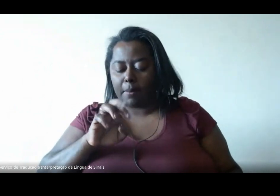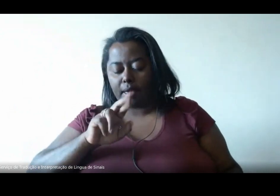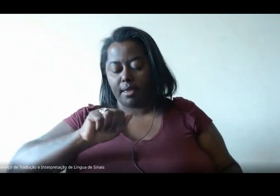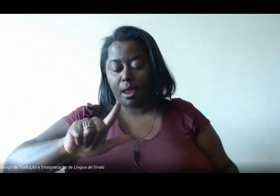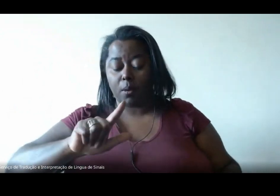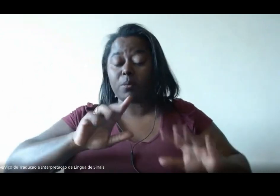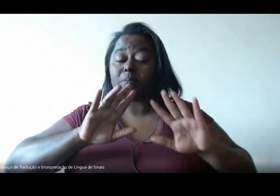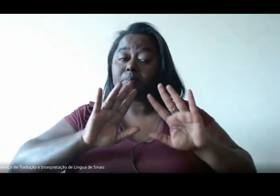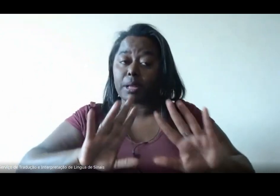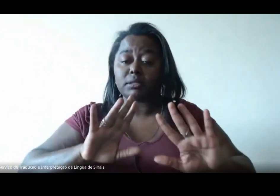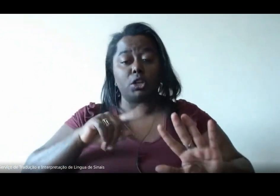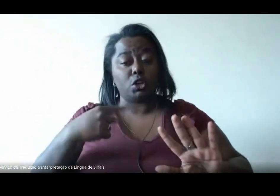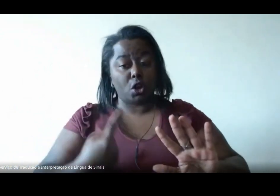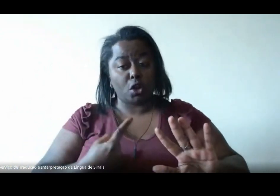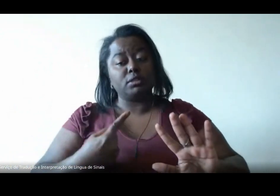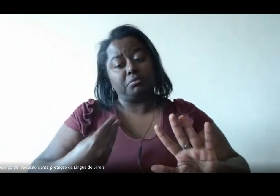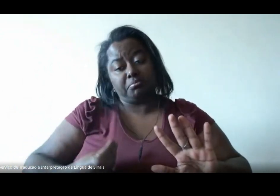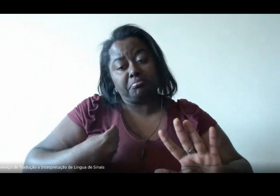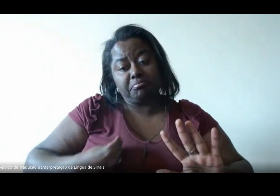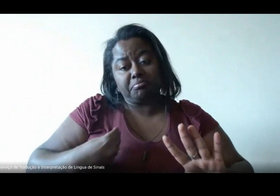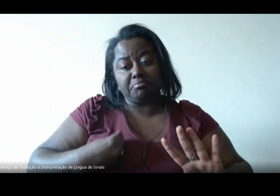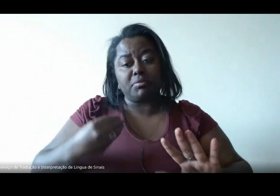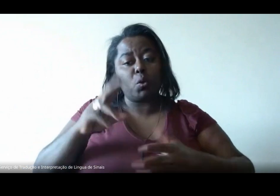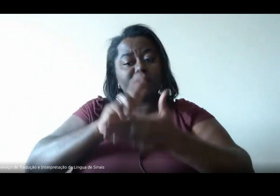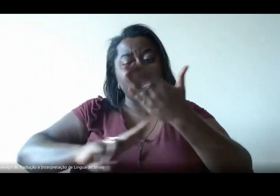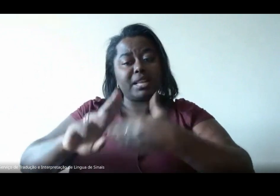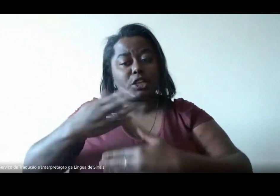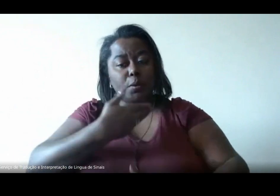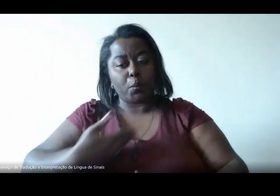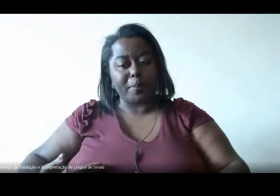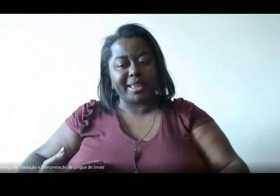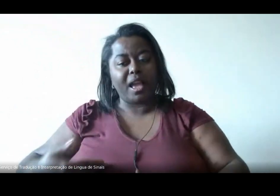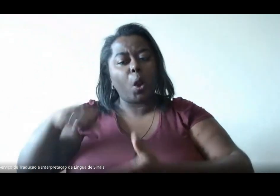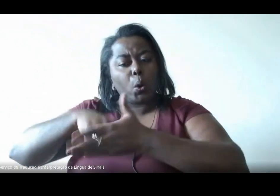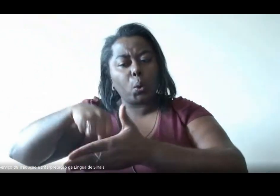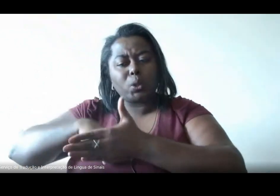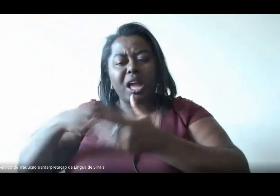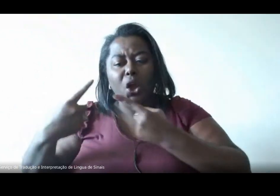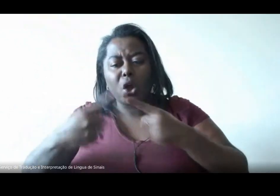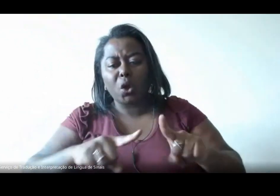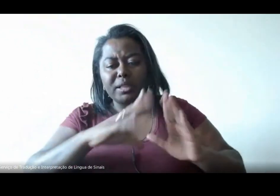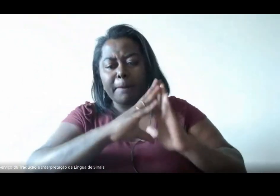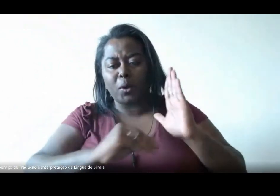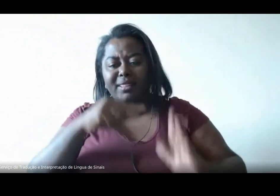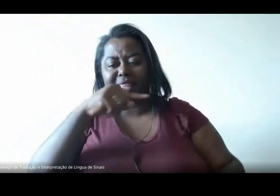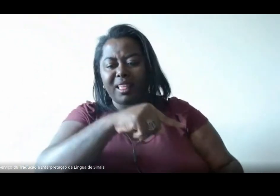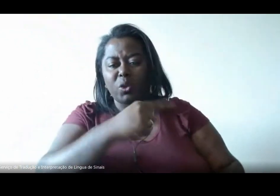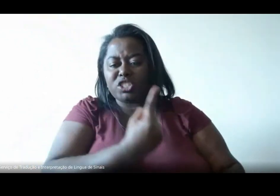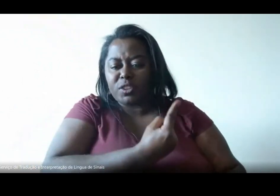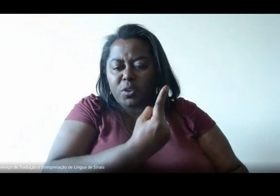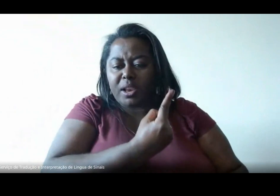Muitos de nós, no entanto, que estamos na universidade pública, temos lutado contra esse modelo